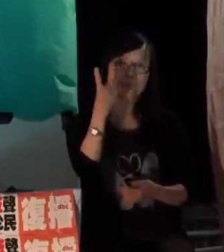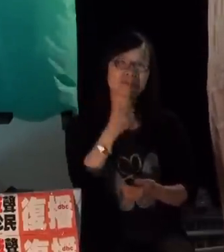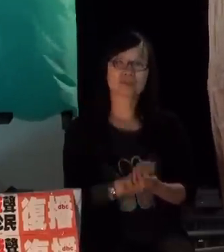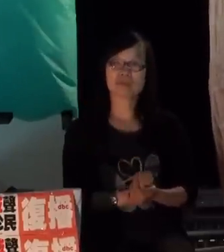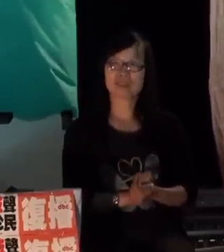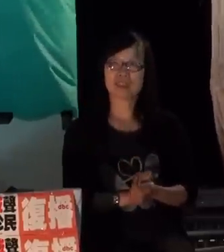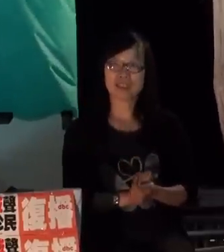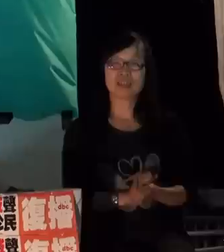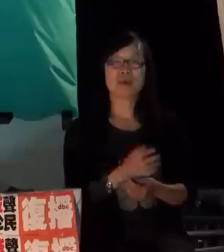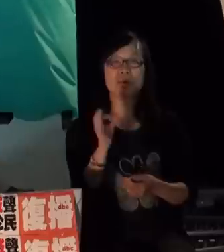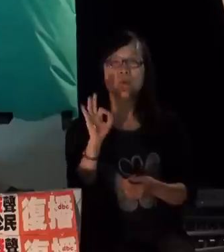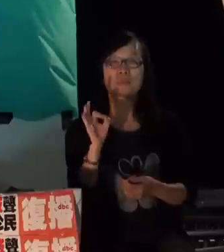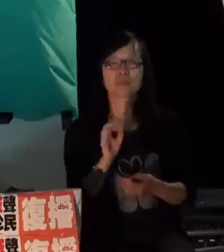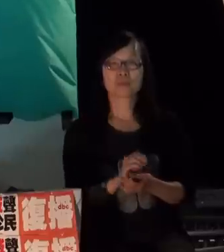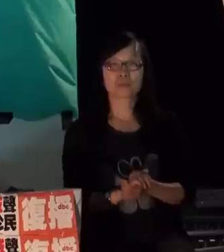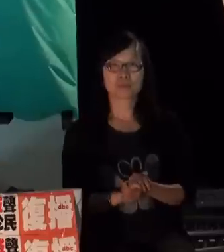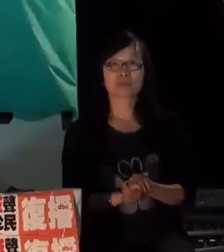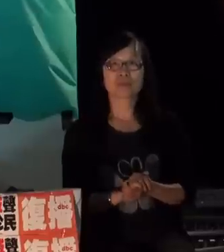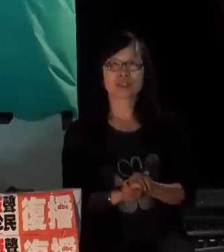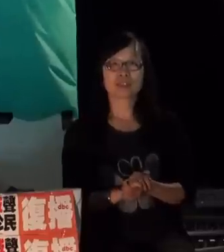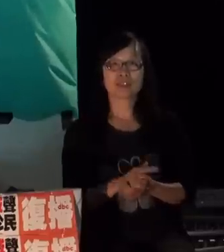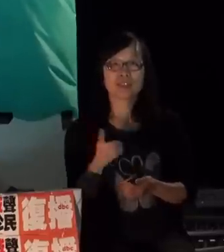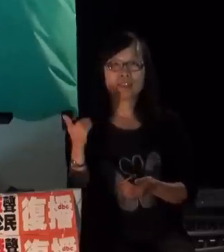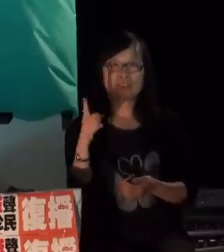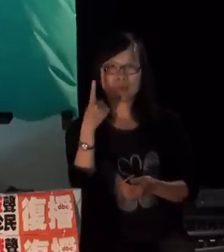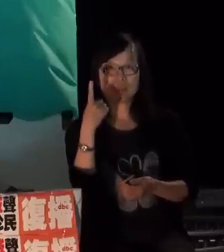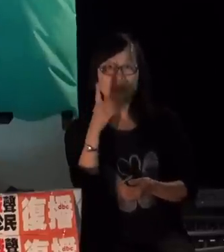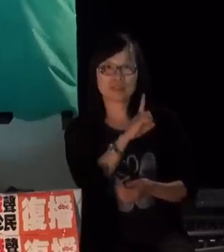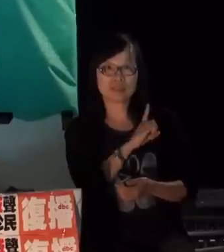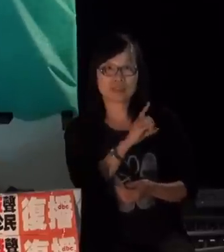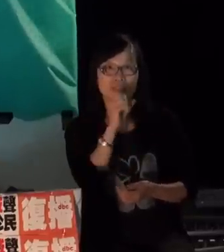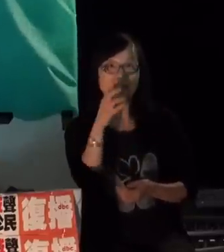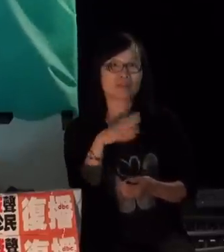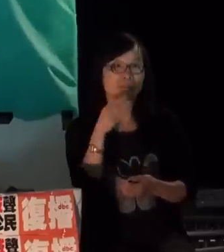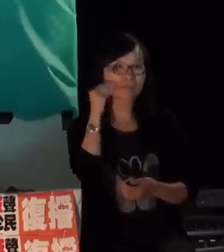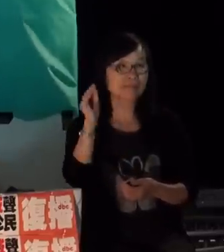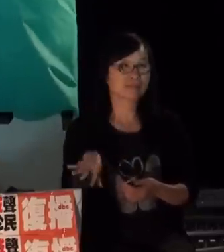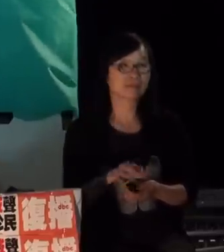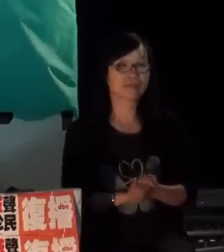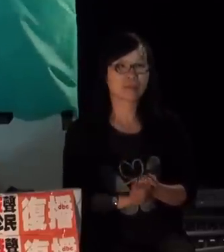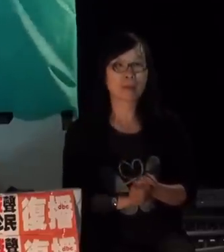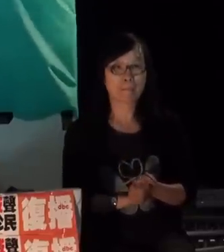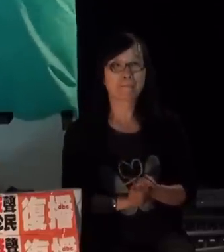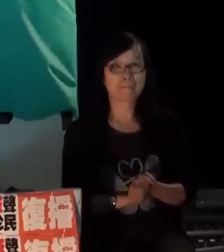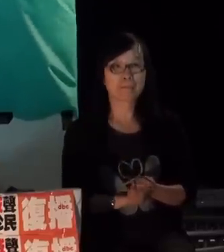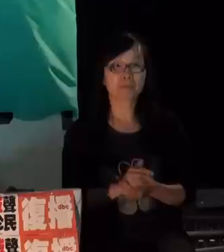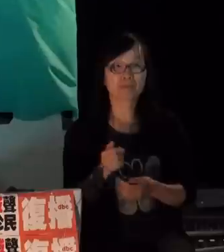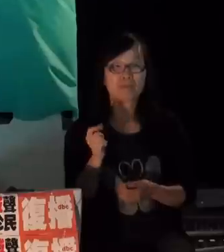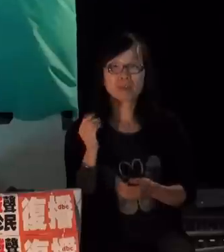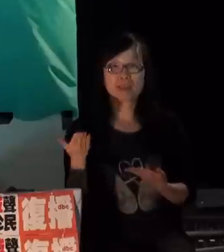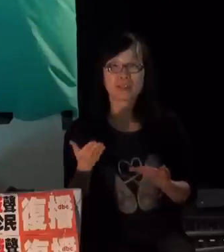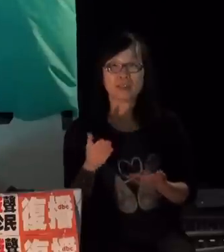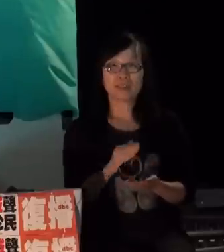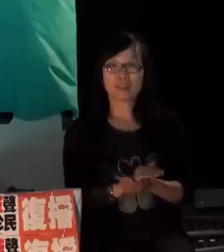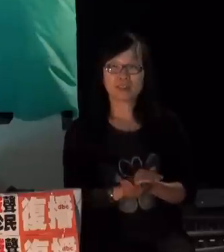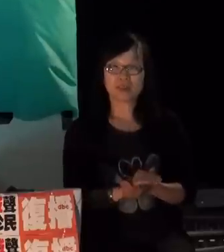啊，都冇嘅，冇乜 KO 唔 KO 嘅。 一個俾人 KO， 一個自己攞架嚟丟。 係啊， 呢個精彩。頭先講個